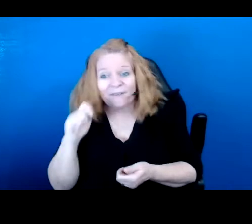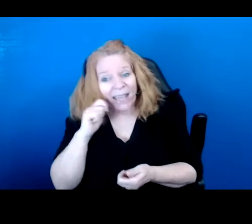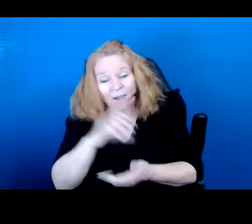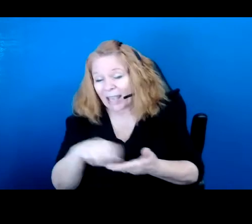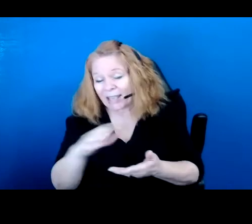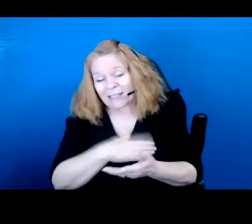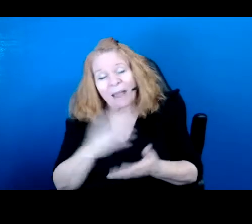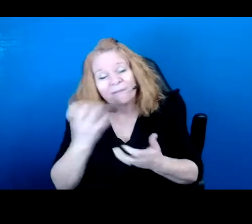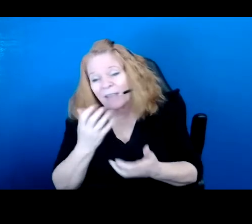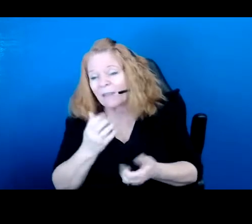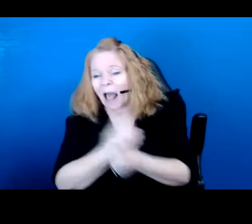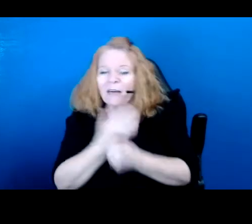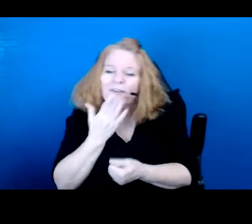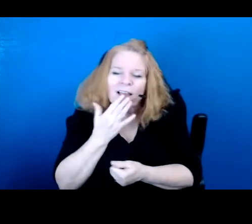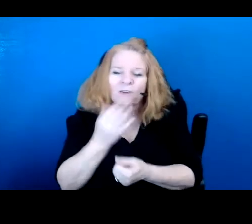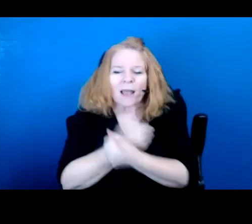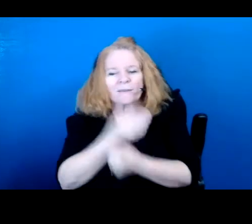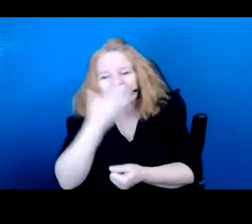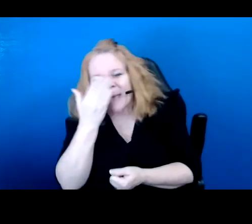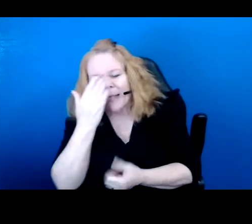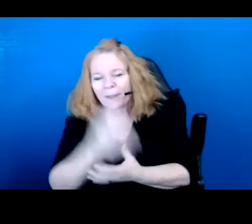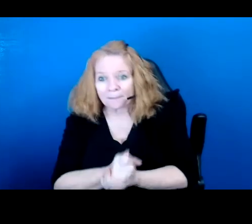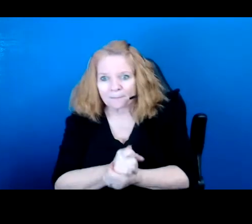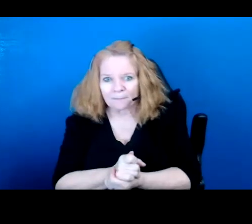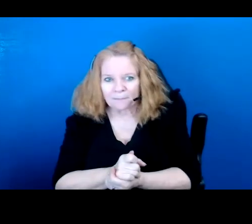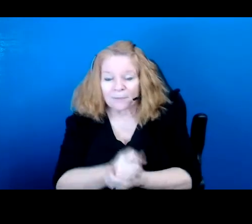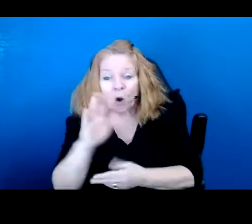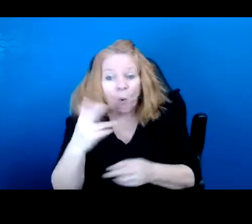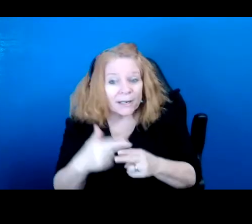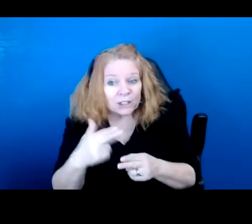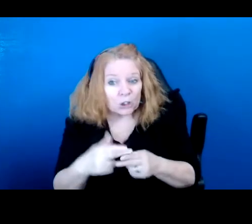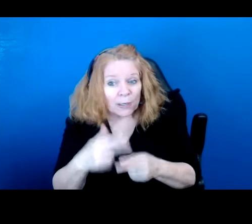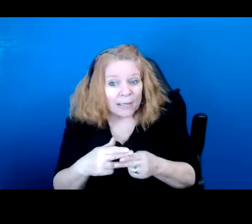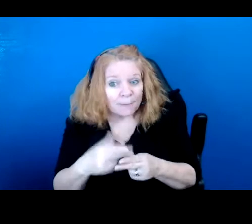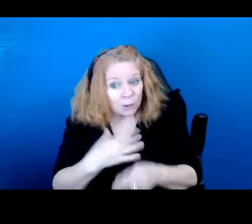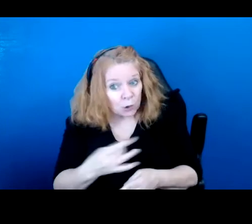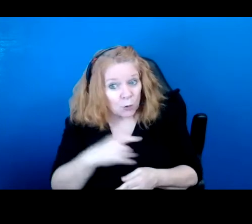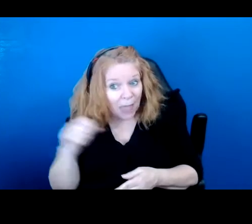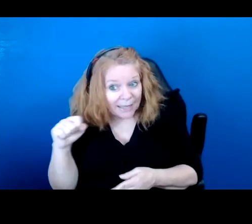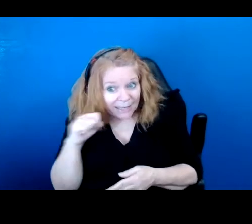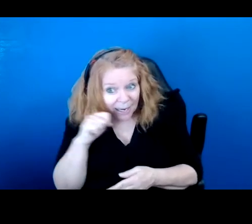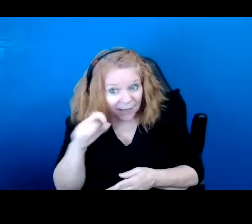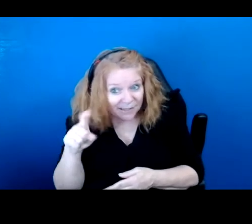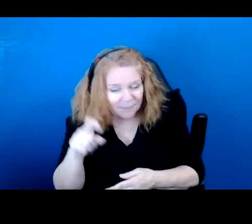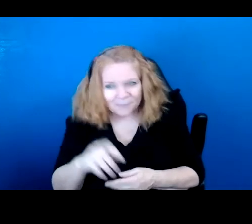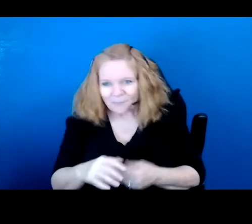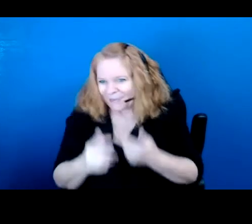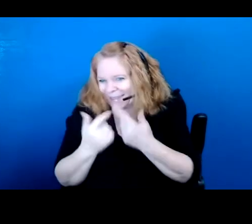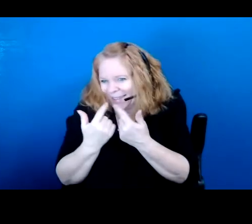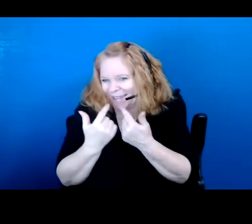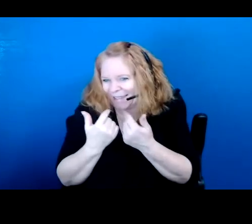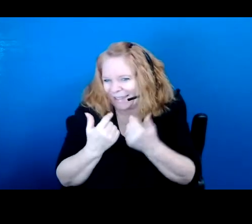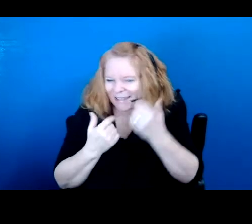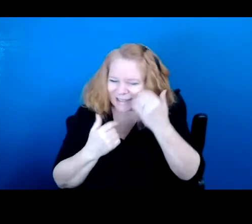el hada de las zanahorias de la tarta de zanahoria y le dijo cuál es tu nombre si te gustan las zanahorias